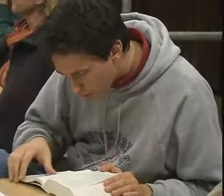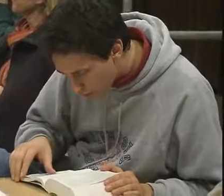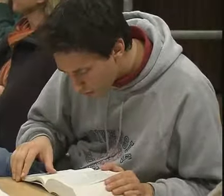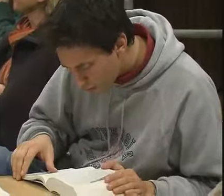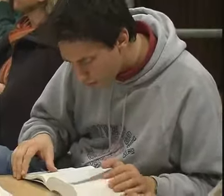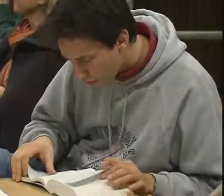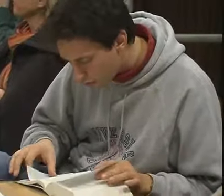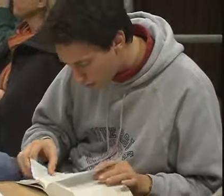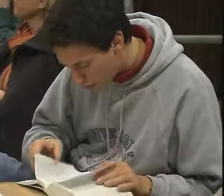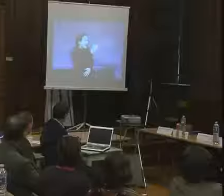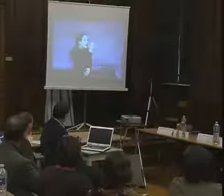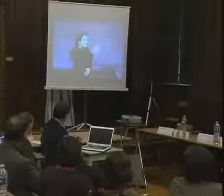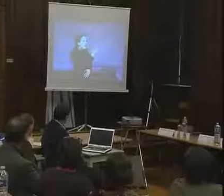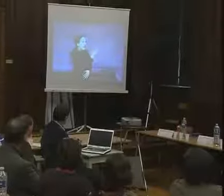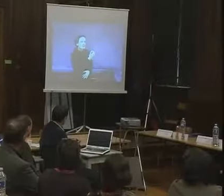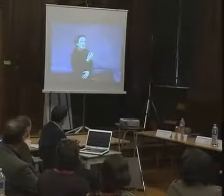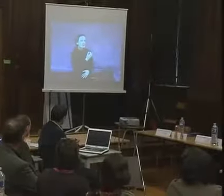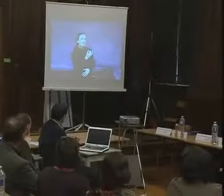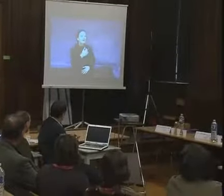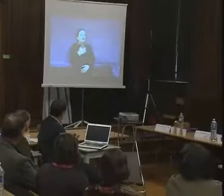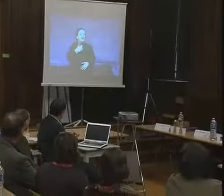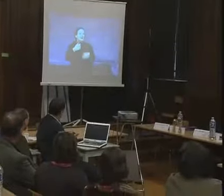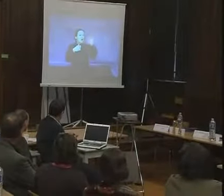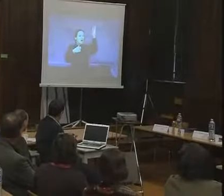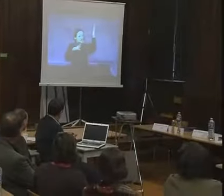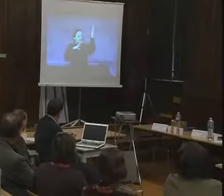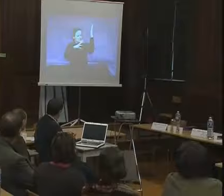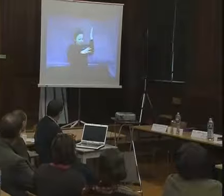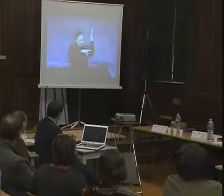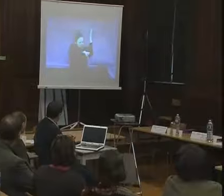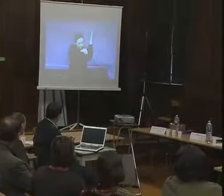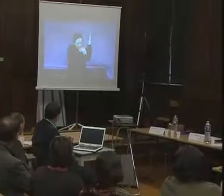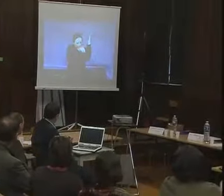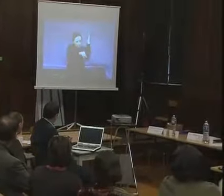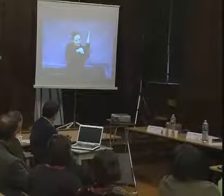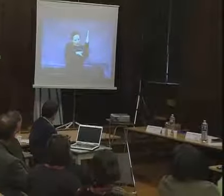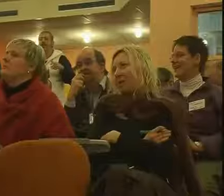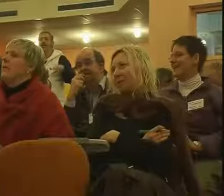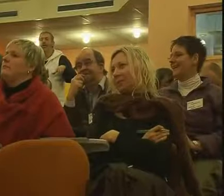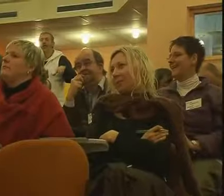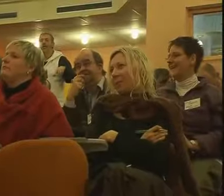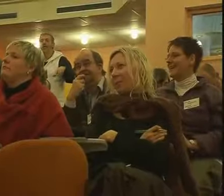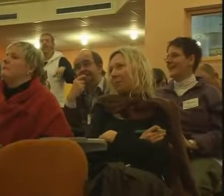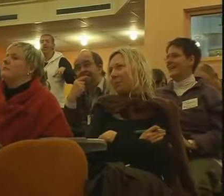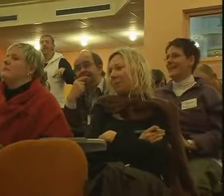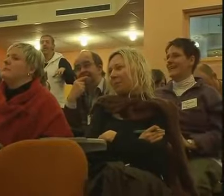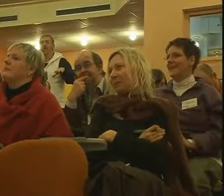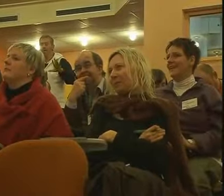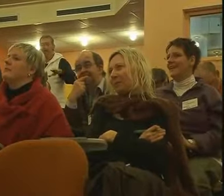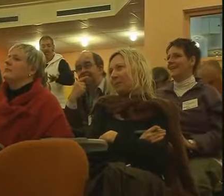de la communauté sourde, une langue à part entière avec son vocabulaire, sa syntaxe, son génie propre. Comme toute langue,